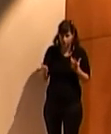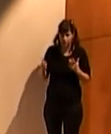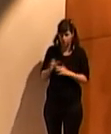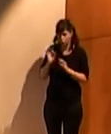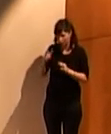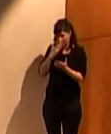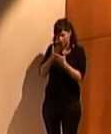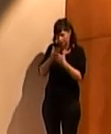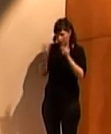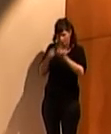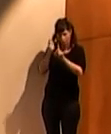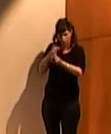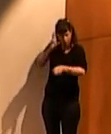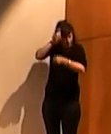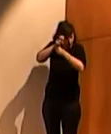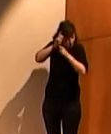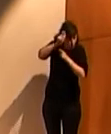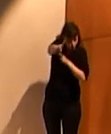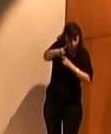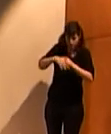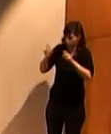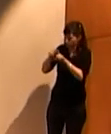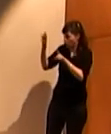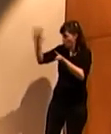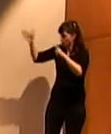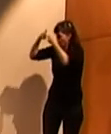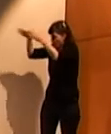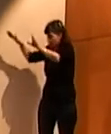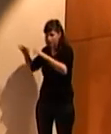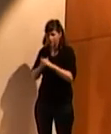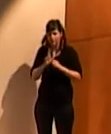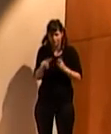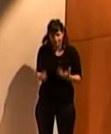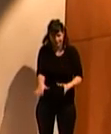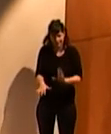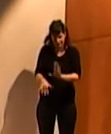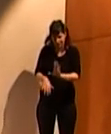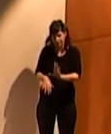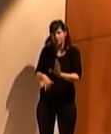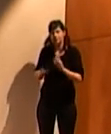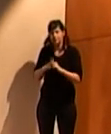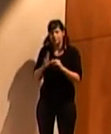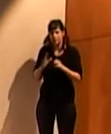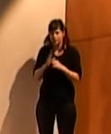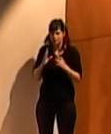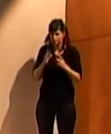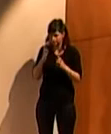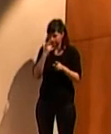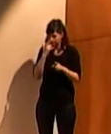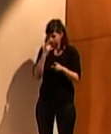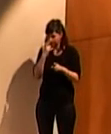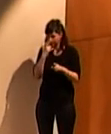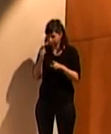cette clairvoyance-là, aller vers les autres. Et je vais terminer. Ce que j'ai remarqué, c'est que j'ai ressenti dans notre